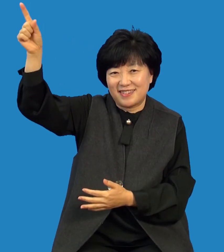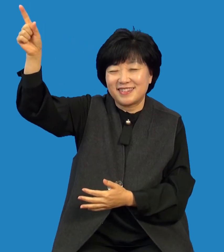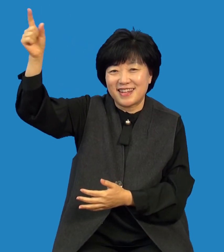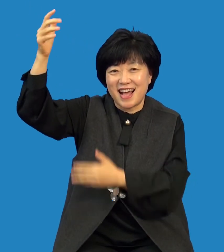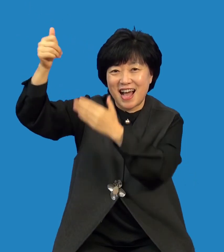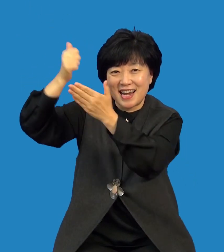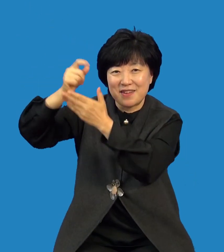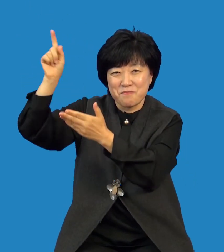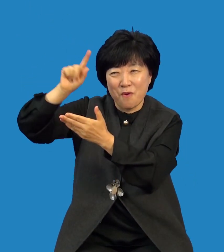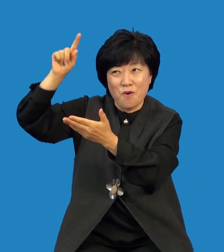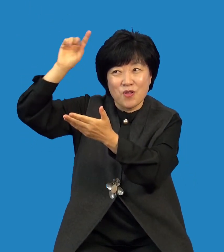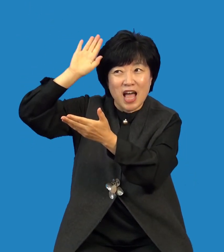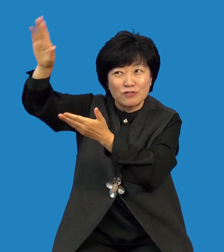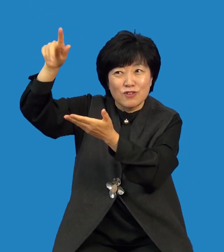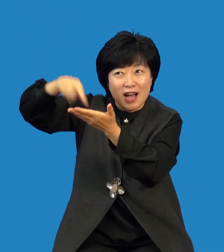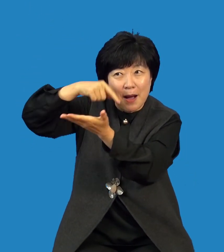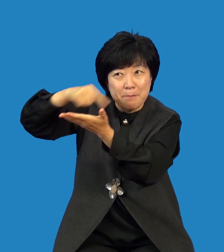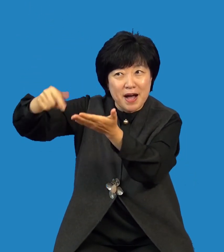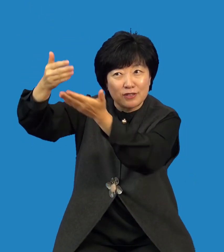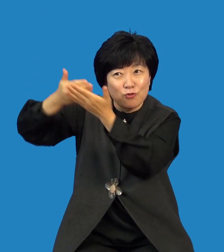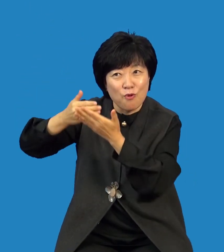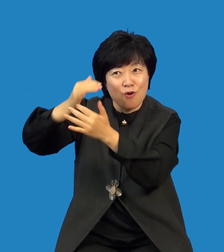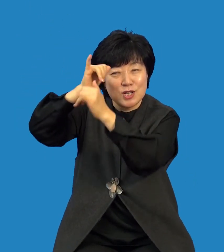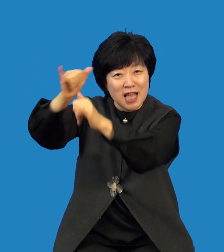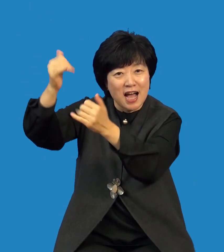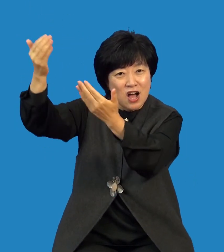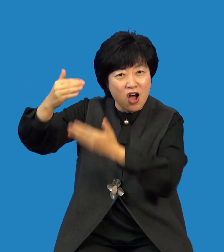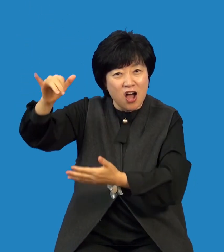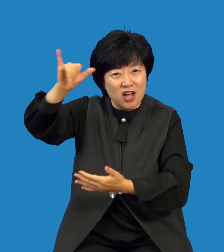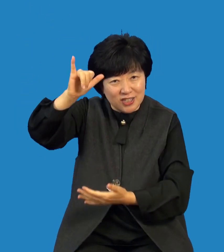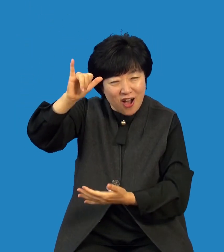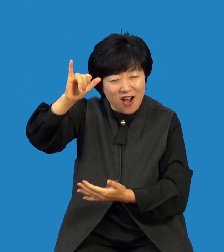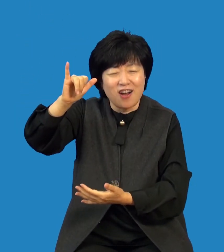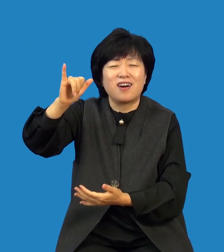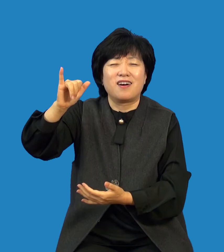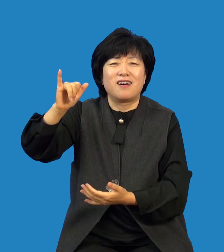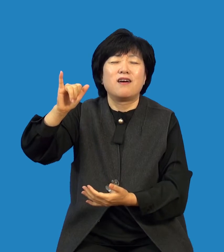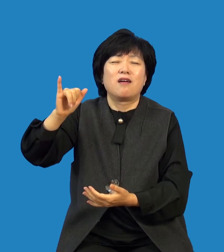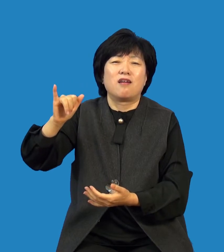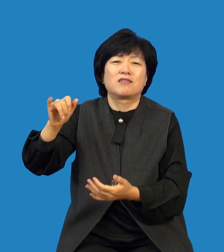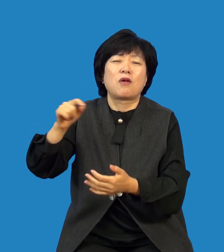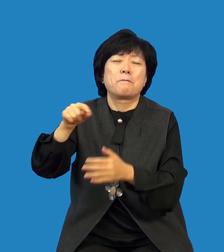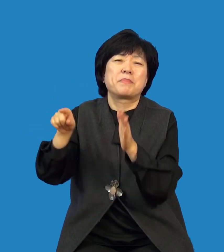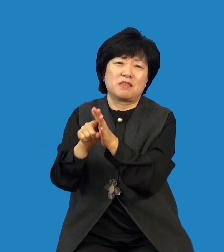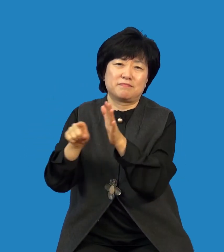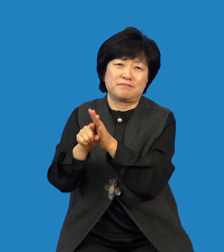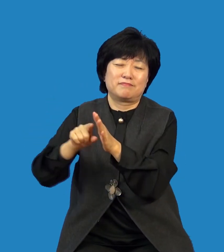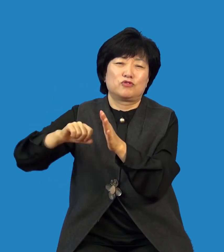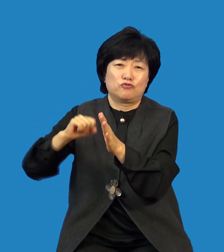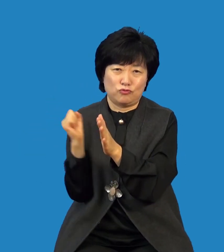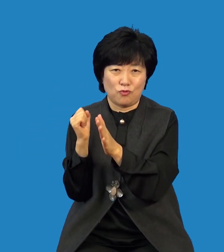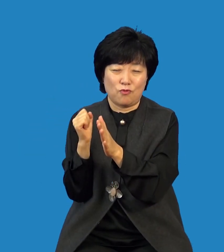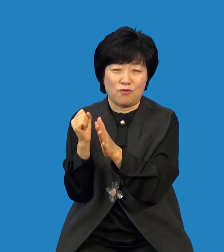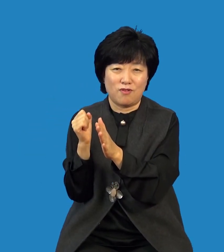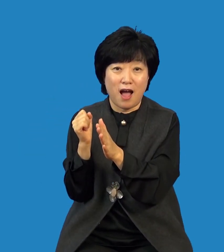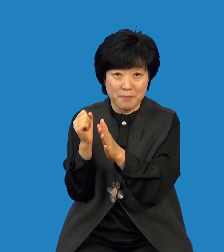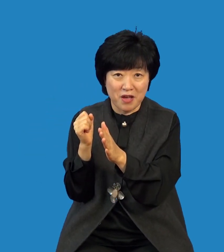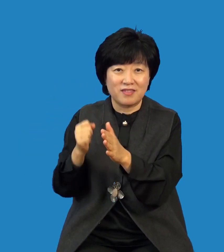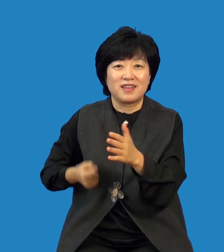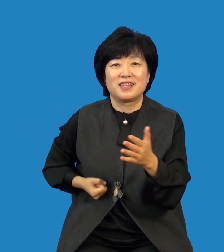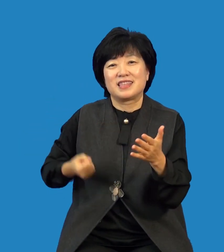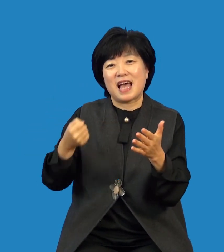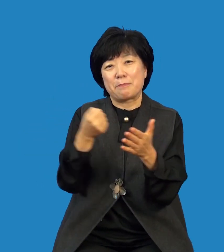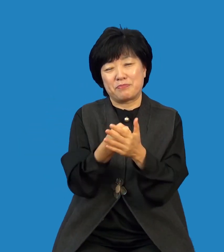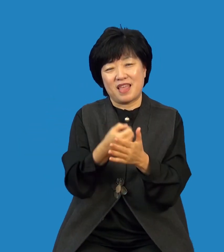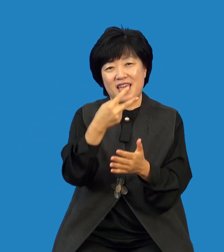책임지실 거야, 이 믿음이 생기는 거예요. 그래서 여러분, 순종이라고 하는 건 잘 기억하세요. 우리 안에 담대함과 믿음을 줘요. 그래서